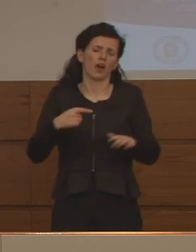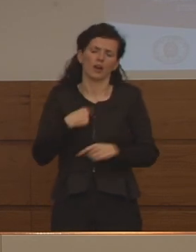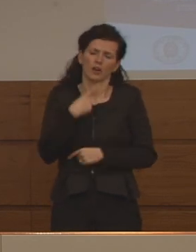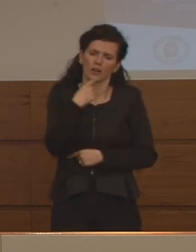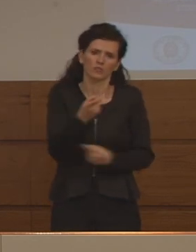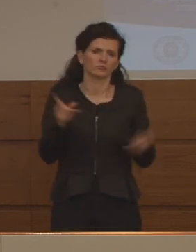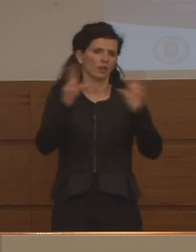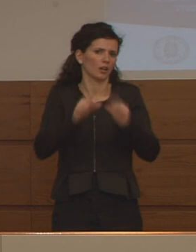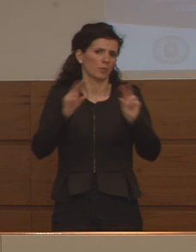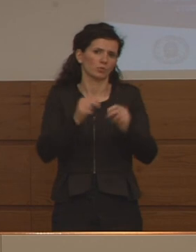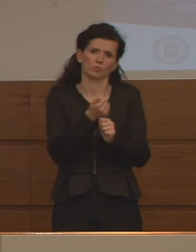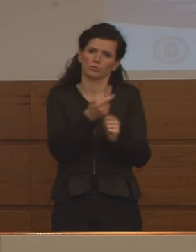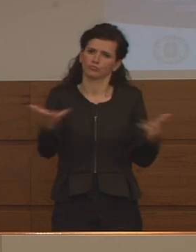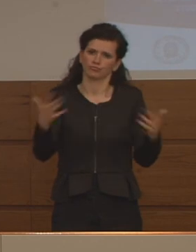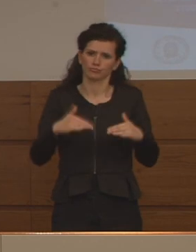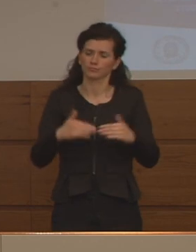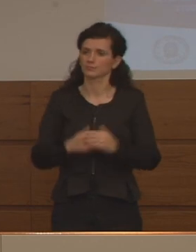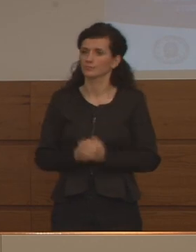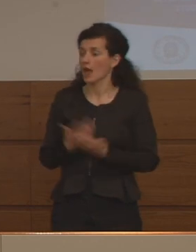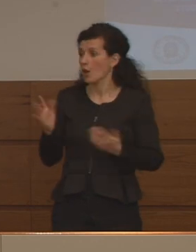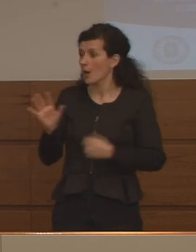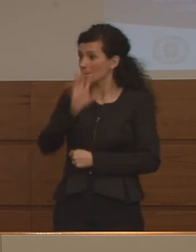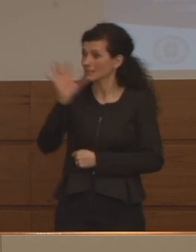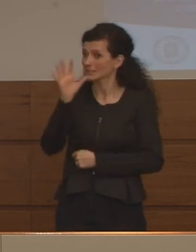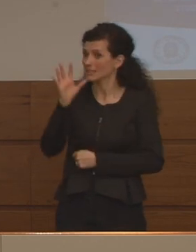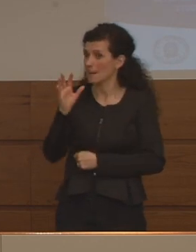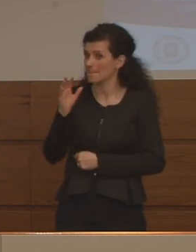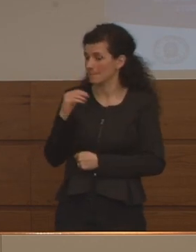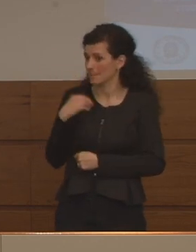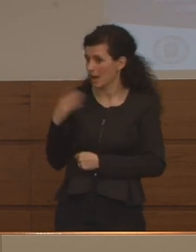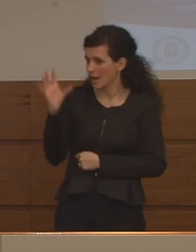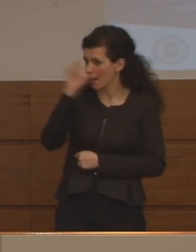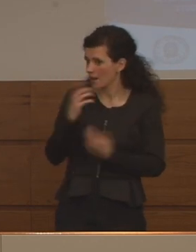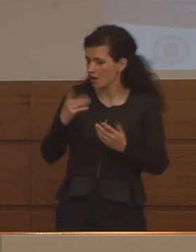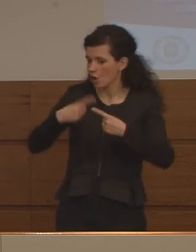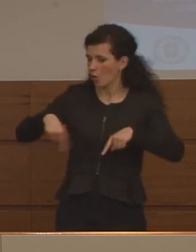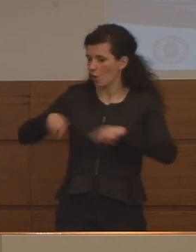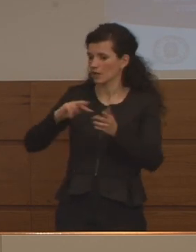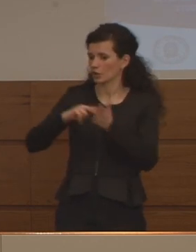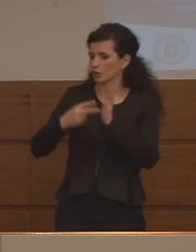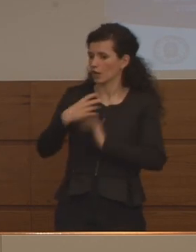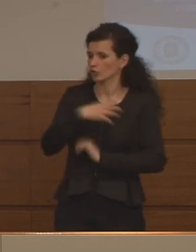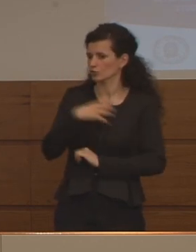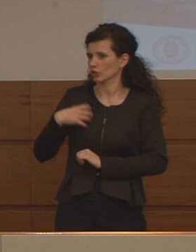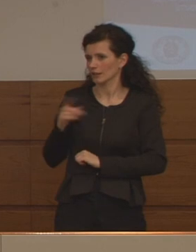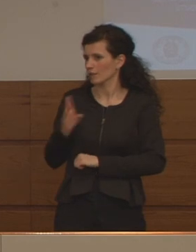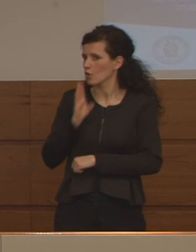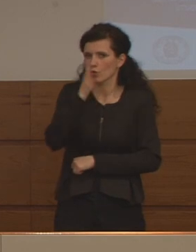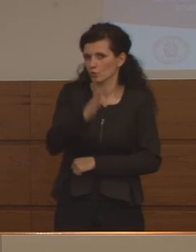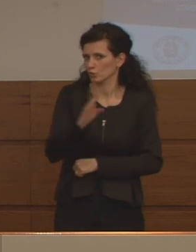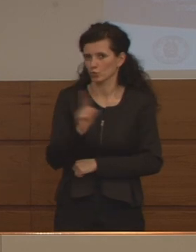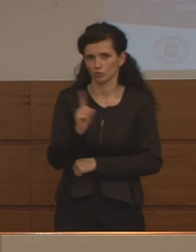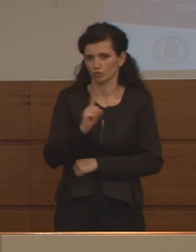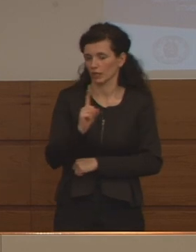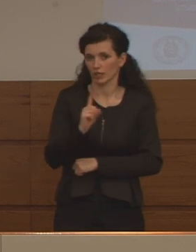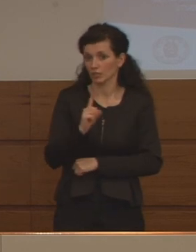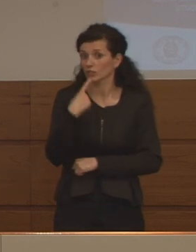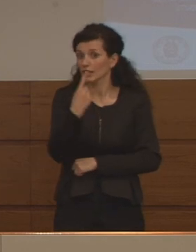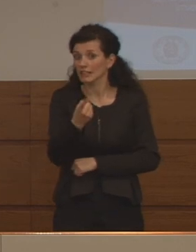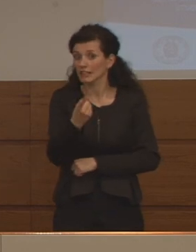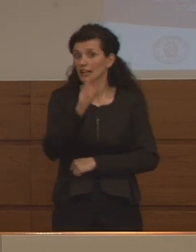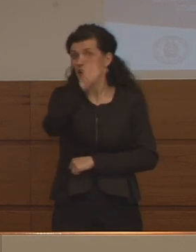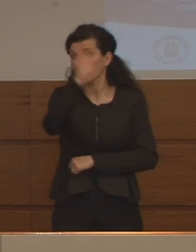ripetute pare di capire quindi che il comitato tecnico scientifico ad oggi non si sente di suggerire di estendere questo tipo di misura anche